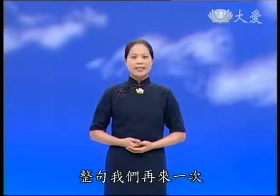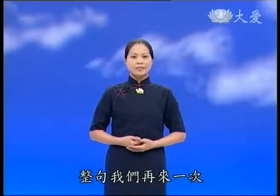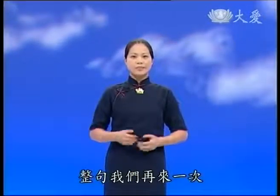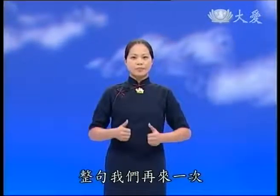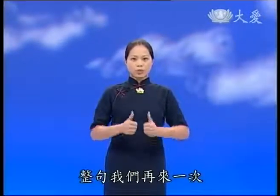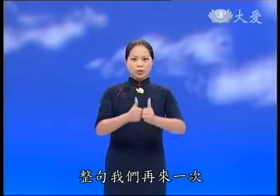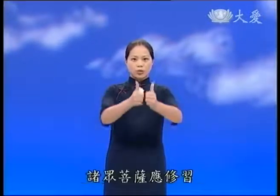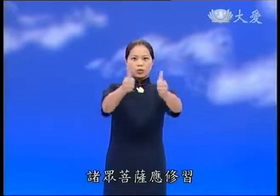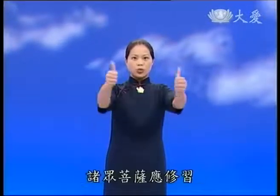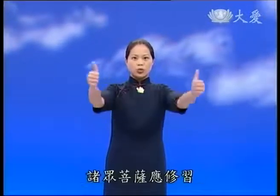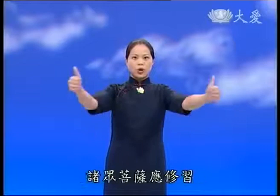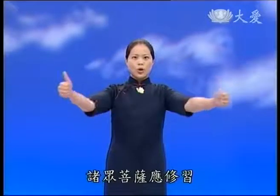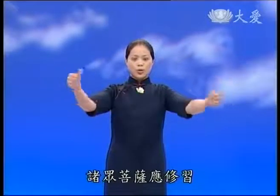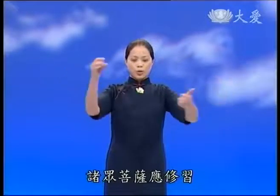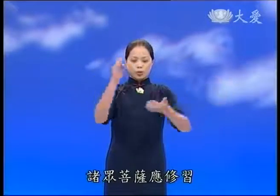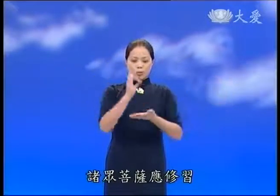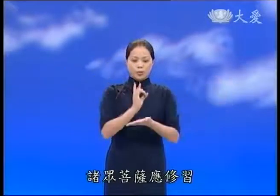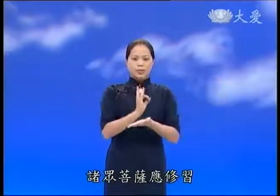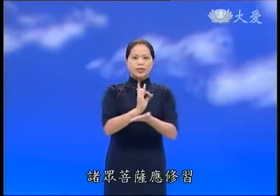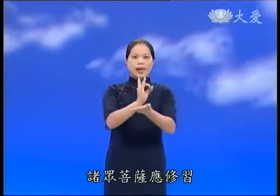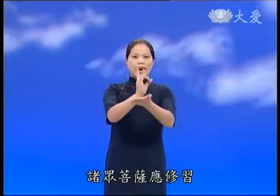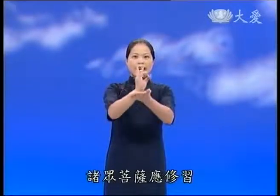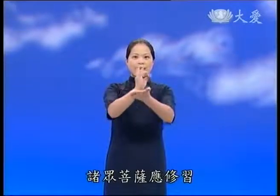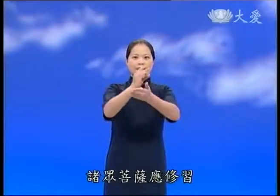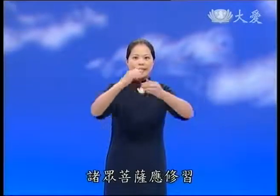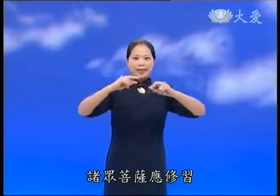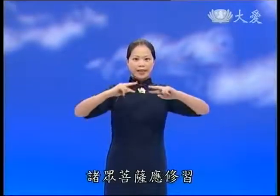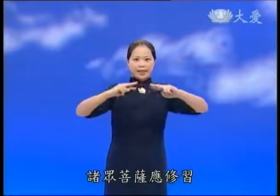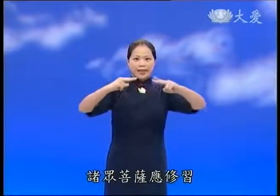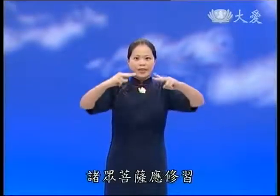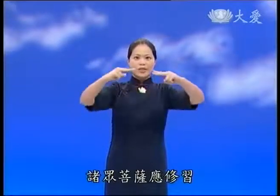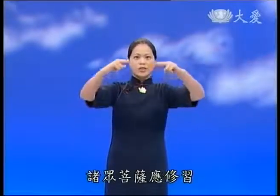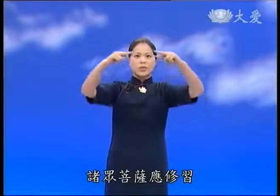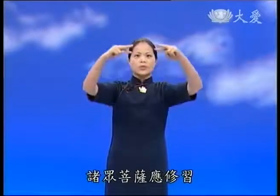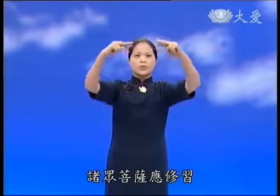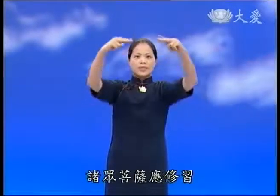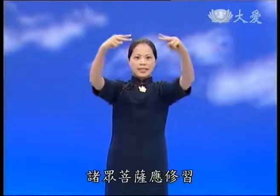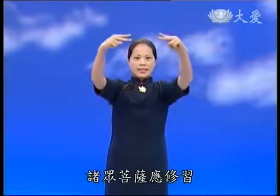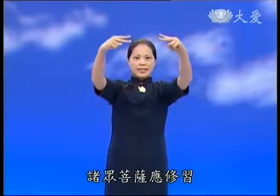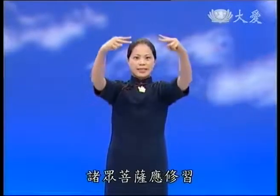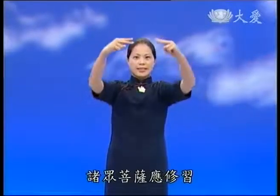诸众菩萨应修习。